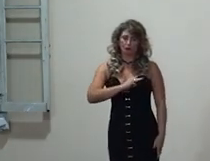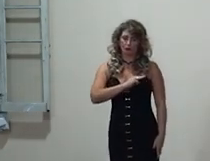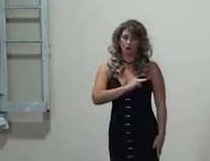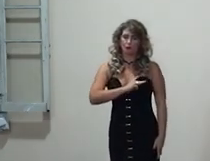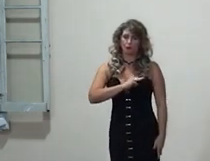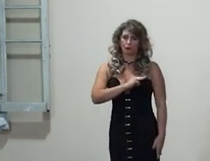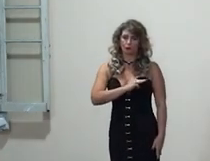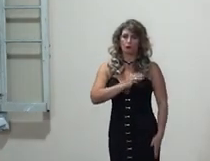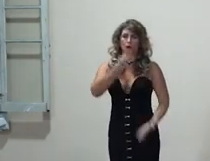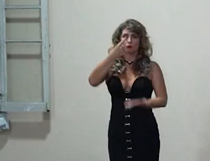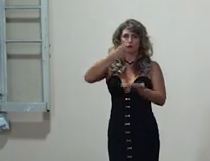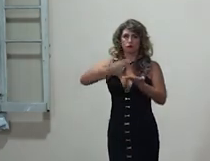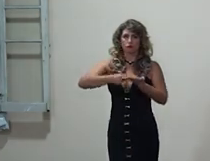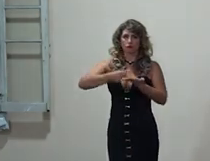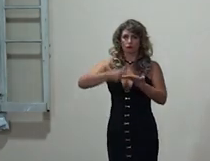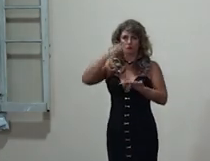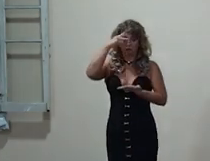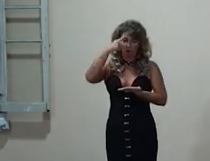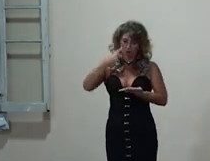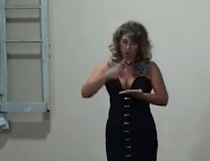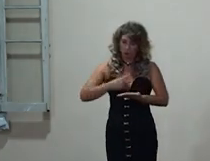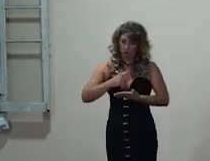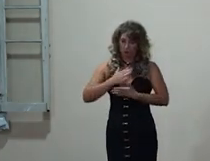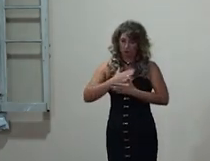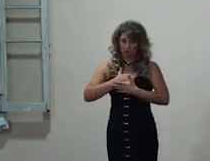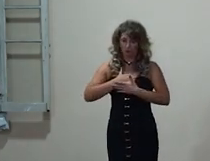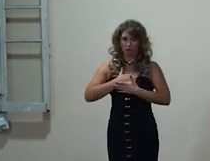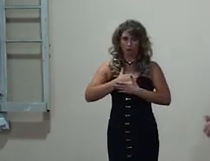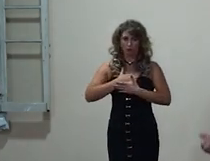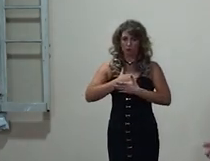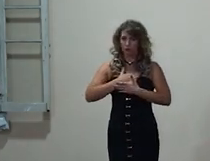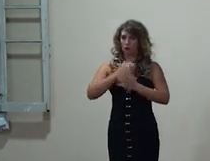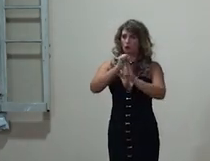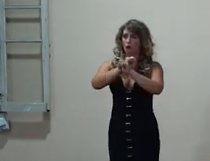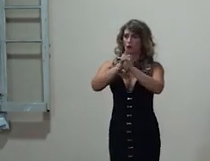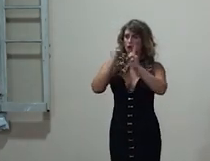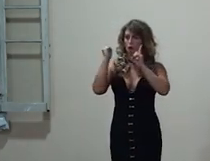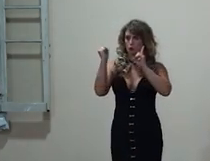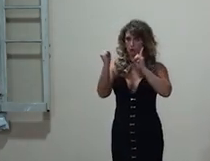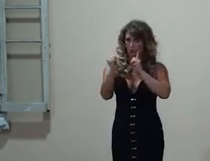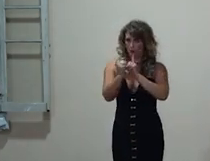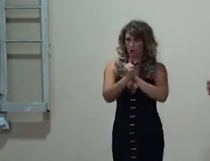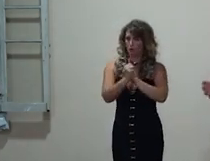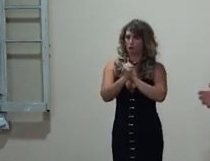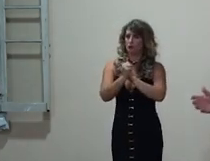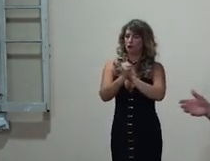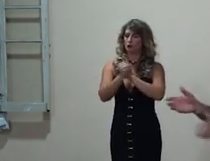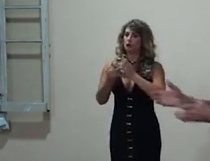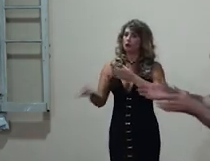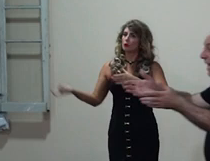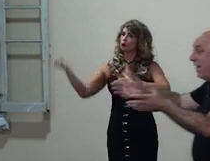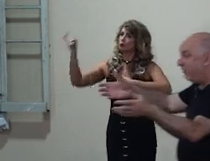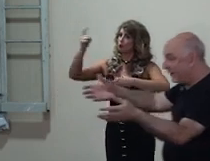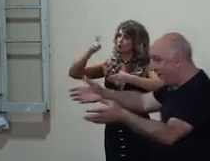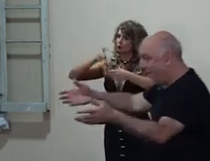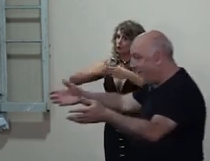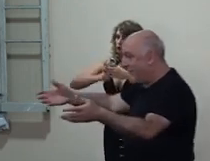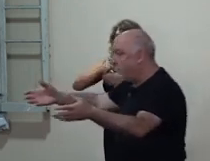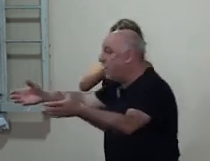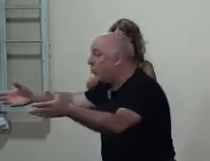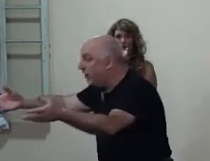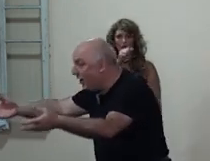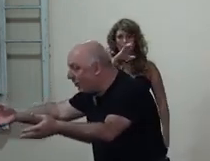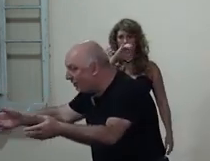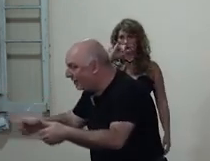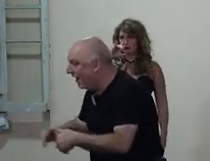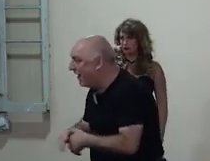um compromisso que eu tenho comigo mesmo, com a sociedade, com o retorno do que a SIAP